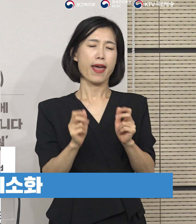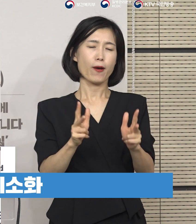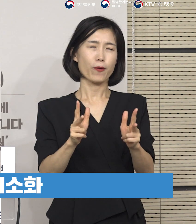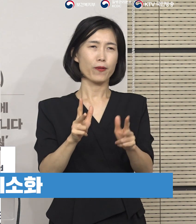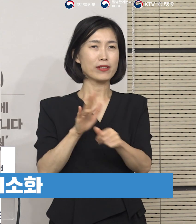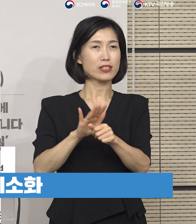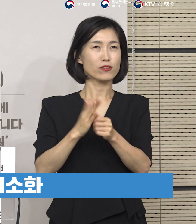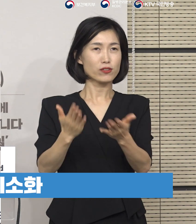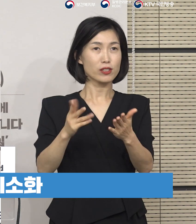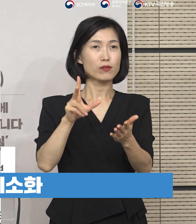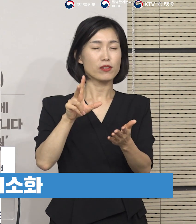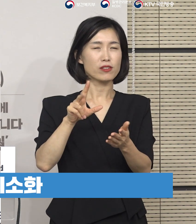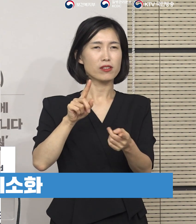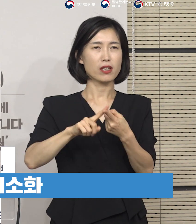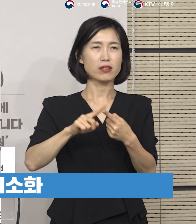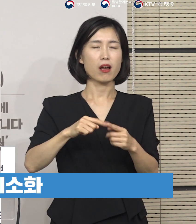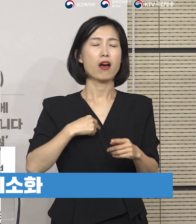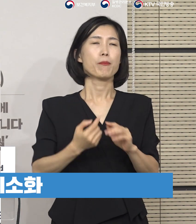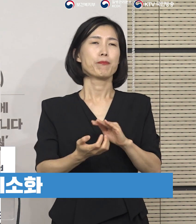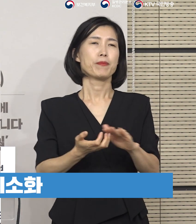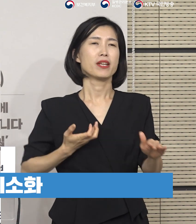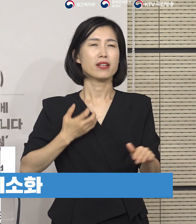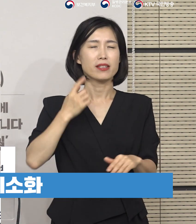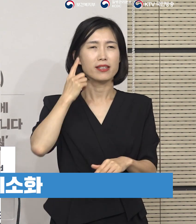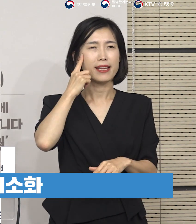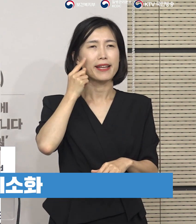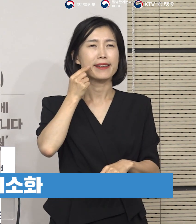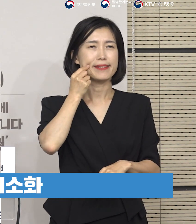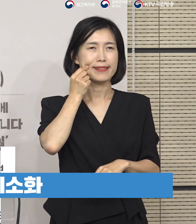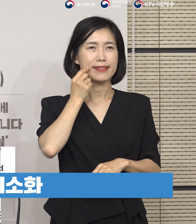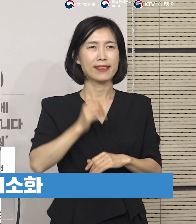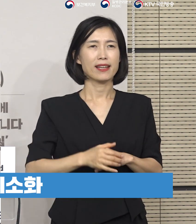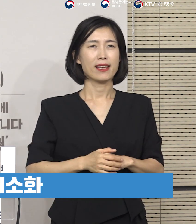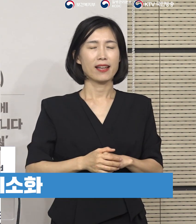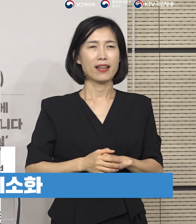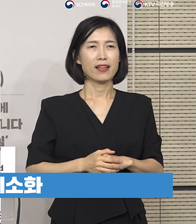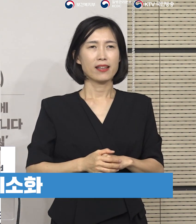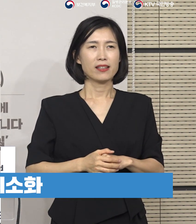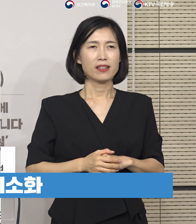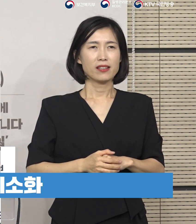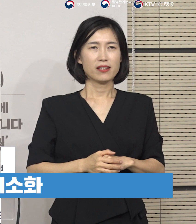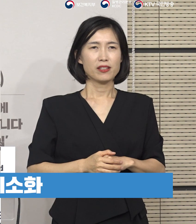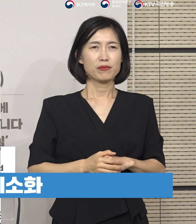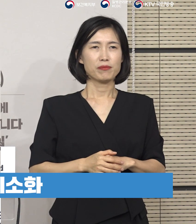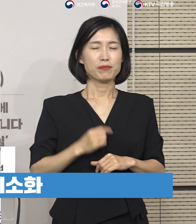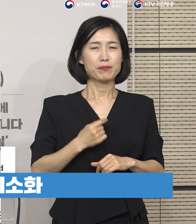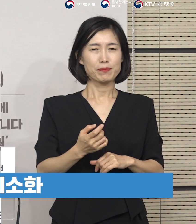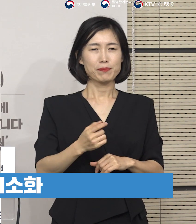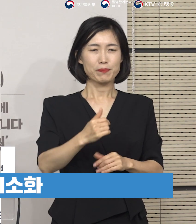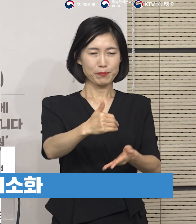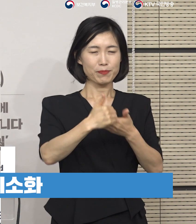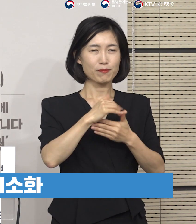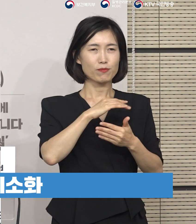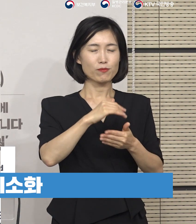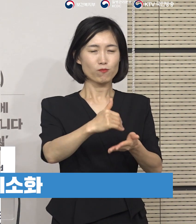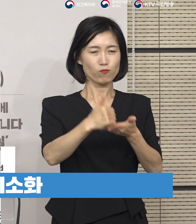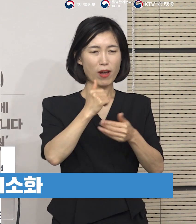선별진료소에 냉난방기를 좀 제공하는 문제에 있어서도 미처 저희가 이 부분을 고민을